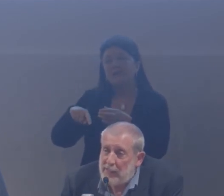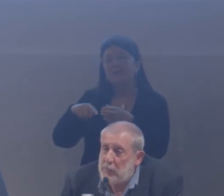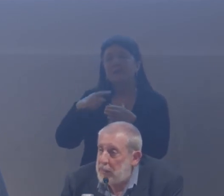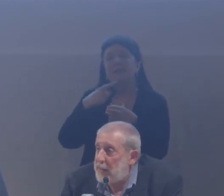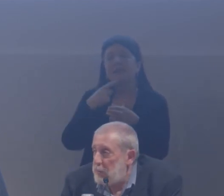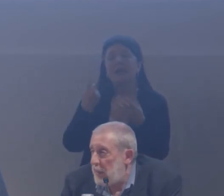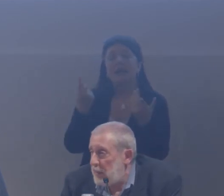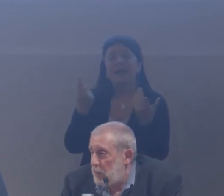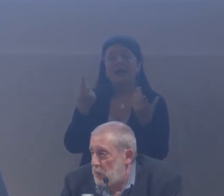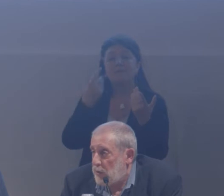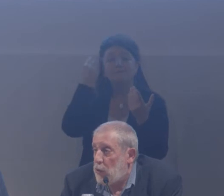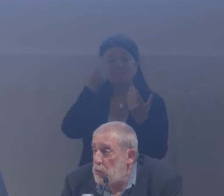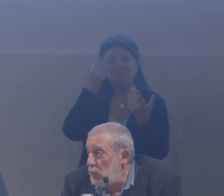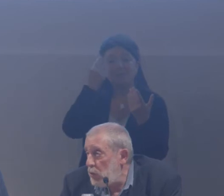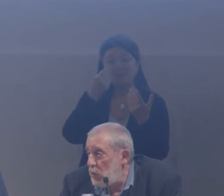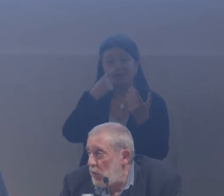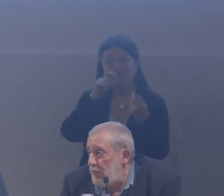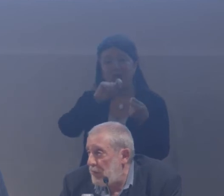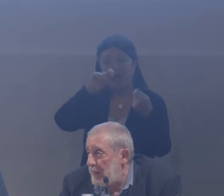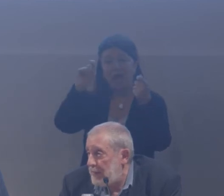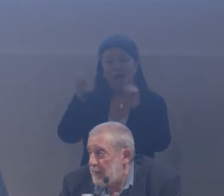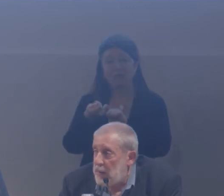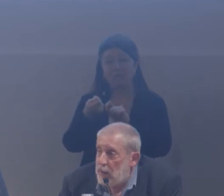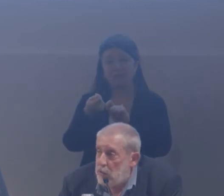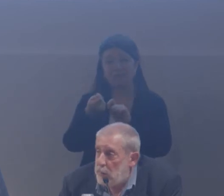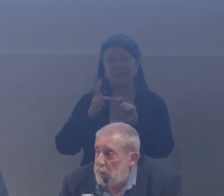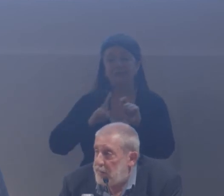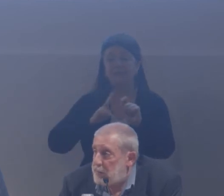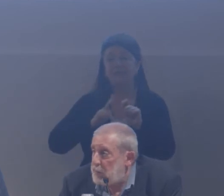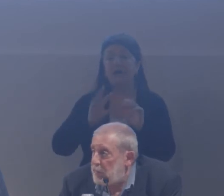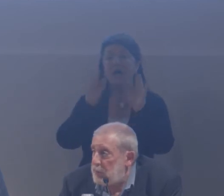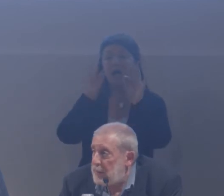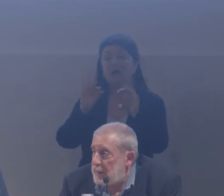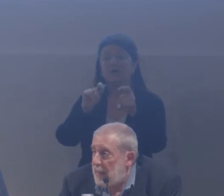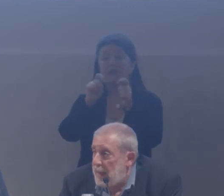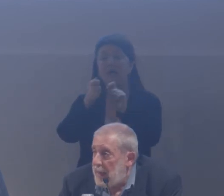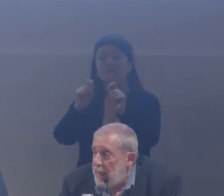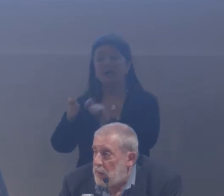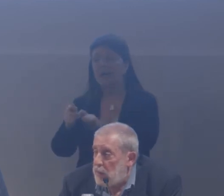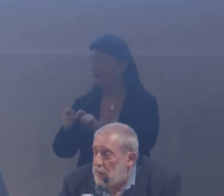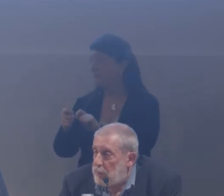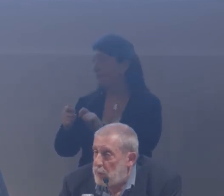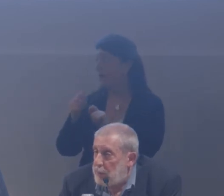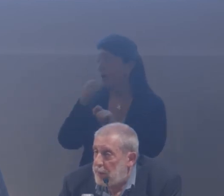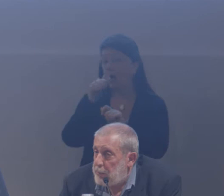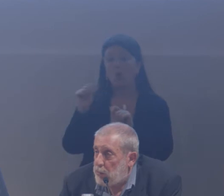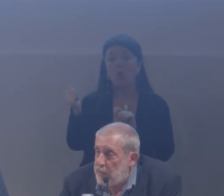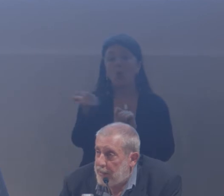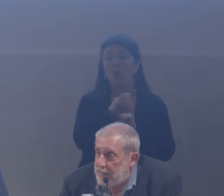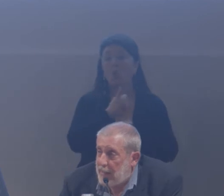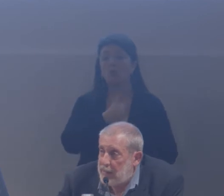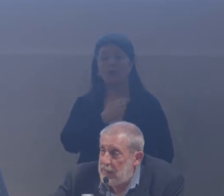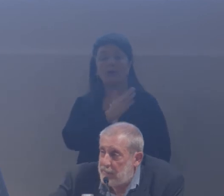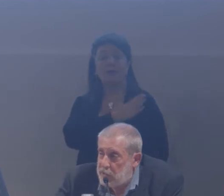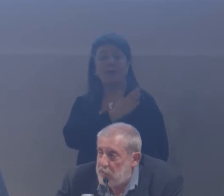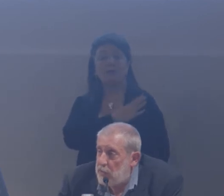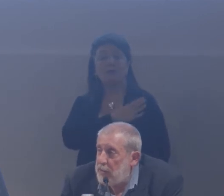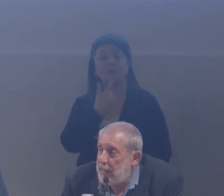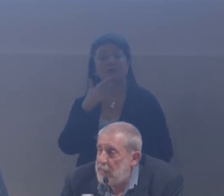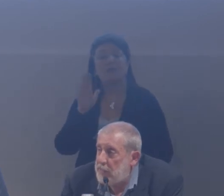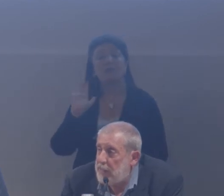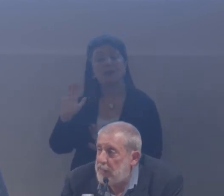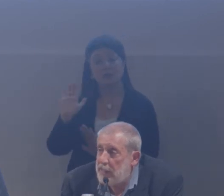pensava di poter cambiare le cose, ognuno ovviamente con le proprie responsabilità e con le proprie peculiarità, chi